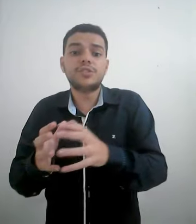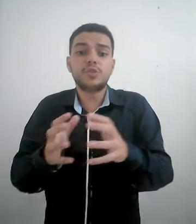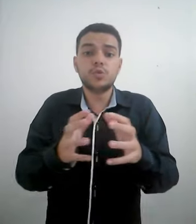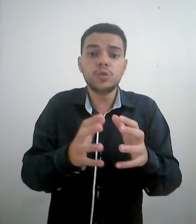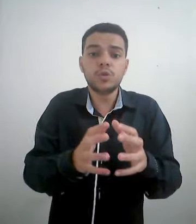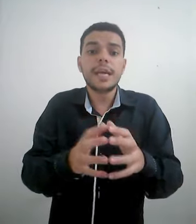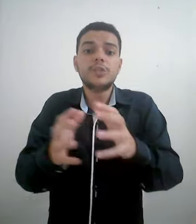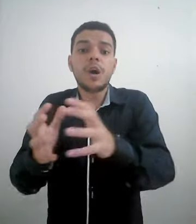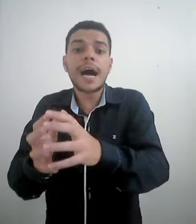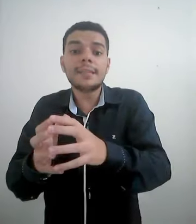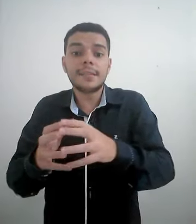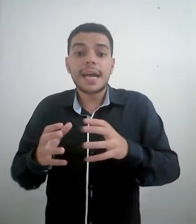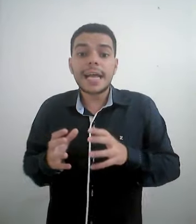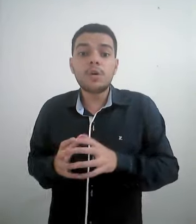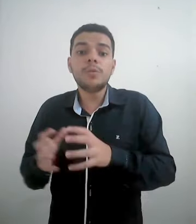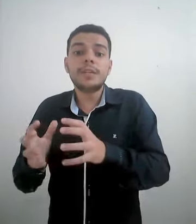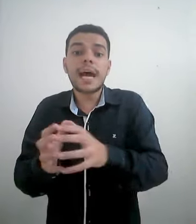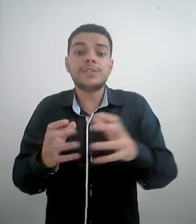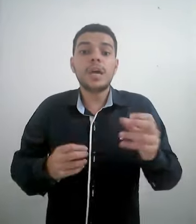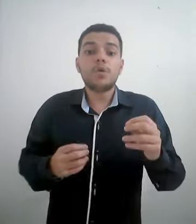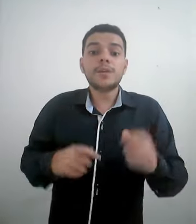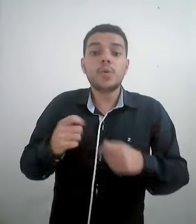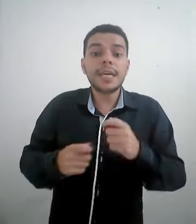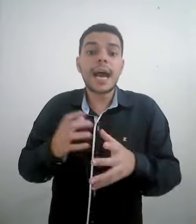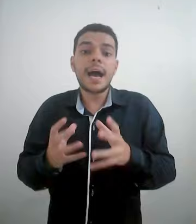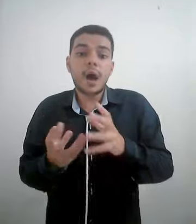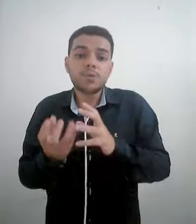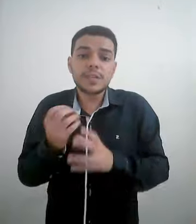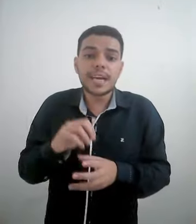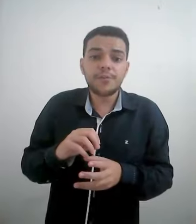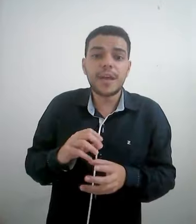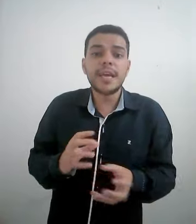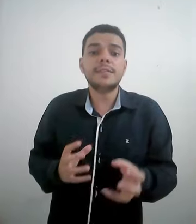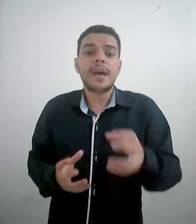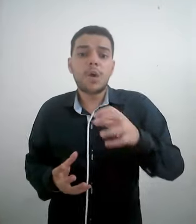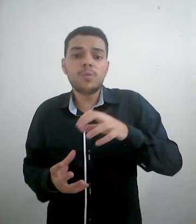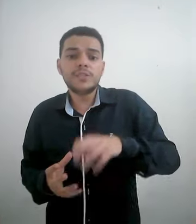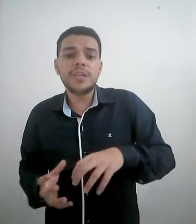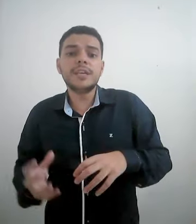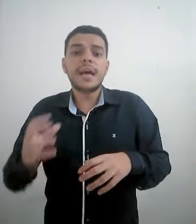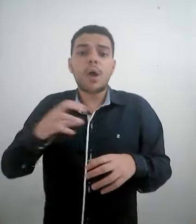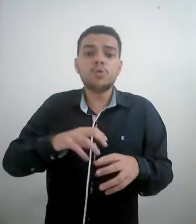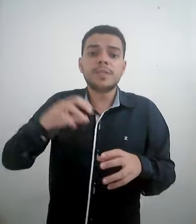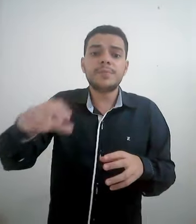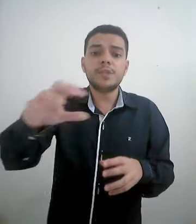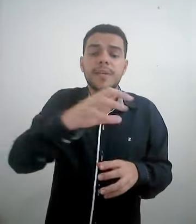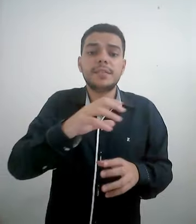de surdos isoladas, cada comunidade começou a criar alguns sinais diferentes, algumas gírias, alguns termos